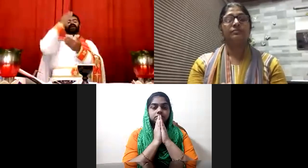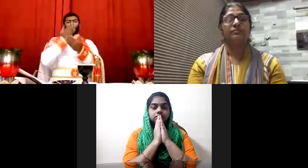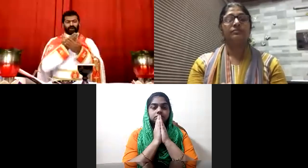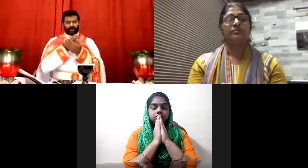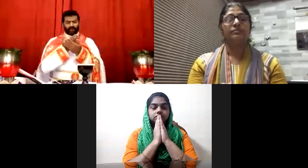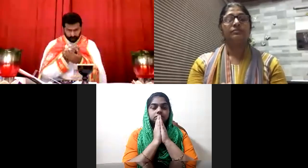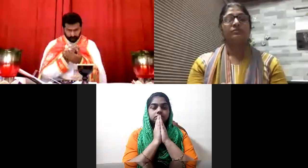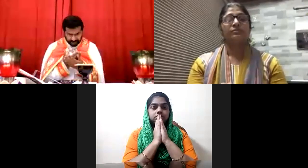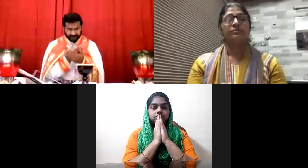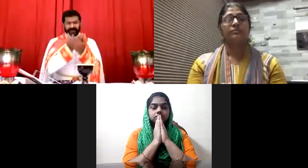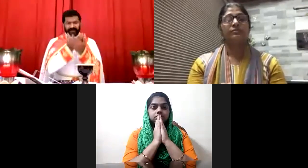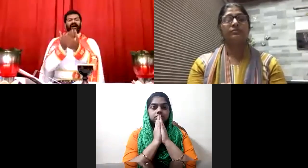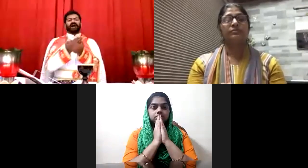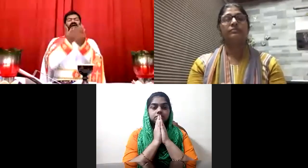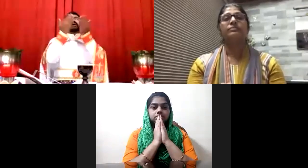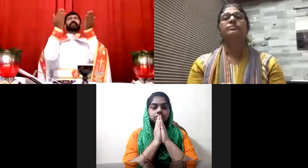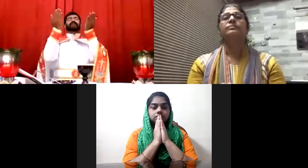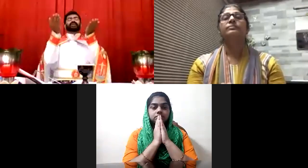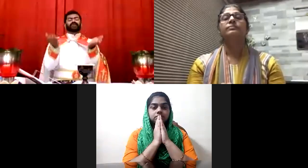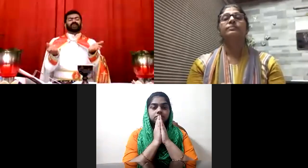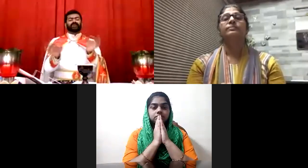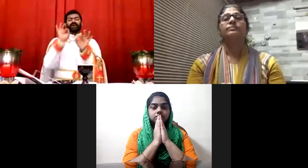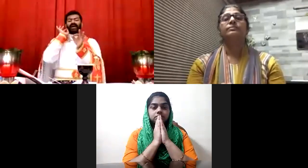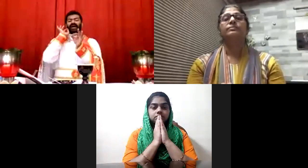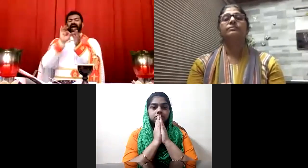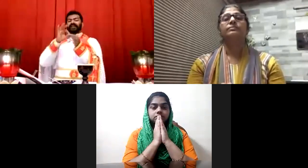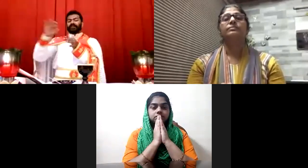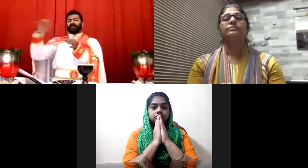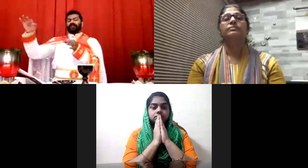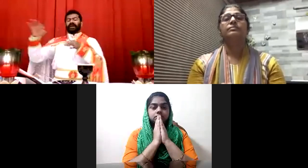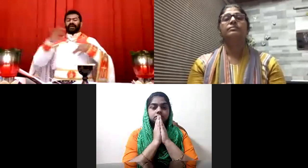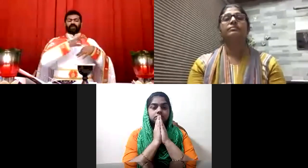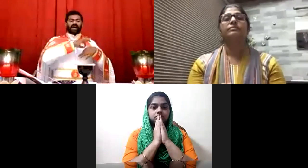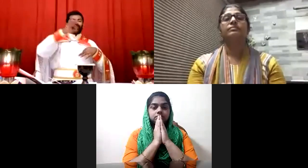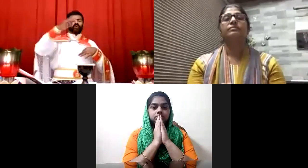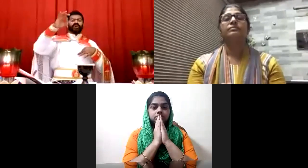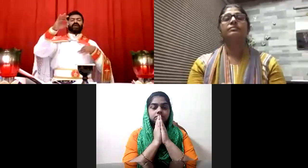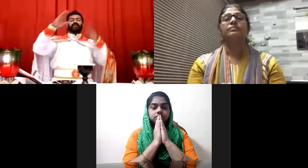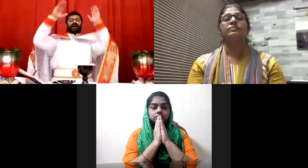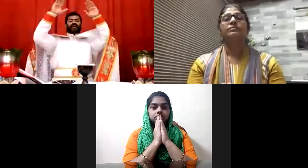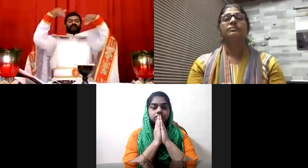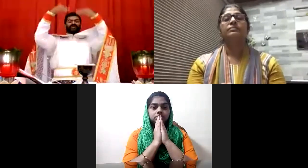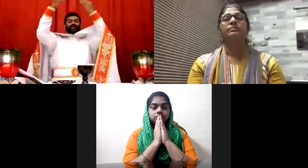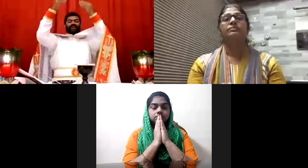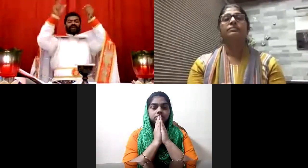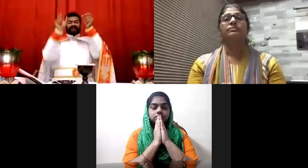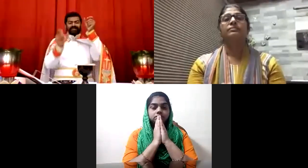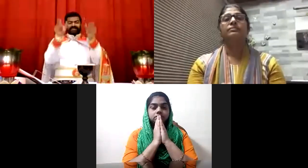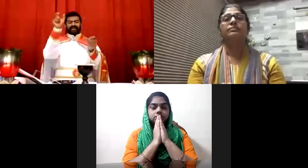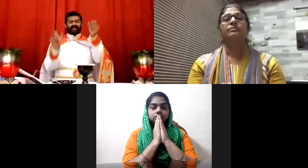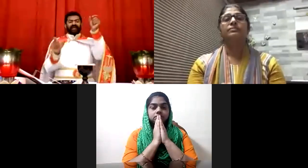അങ്ങയെ കുമ്പിട്ട് ആരാധിക്കുന്നു. അഗ്നിമേന്മാരും അരൂപികളുമായ